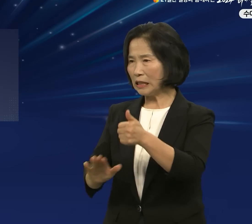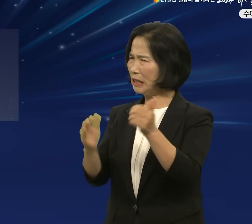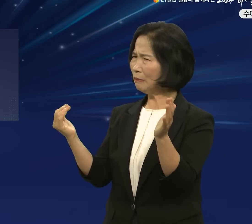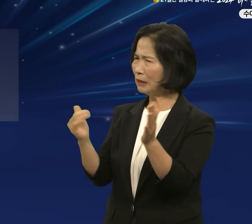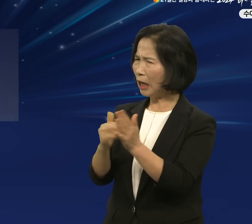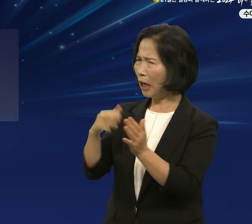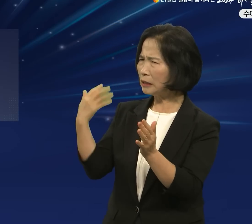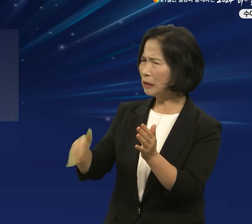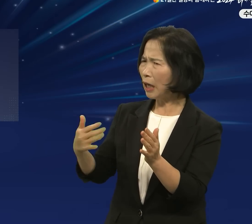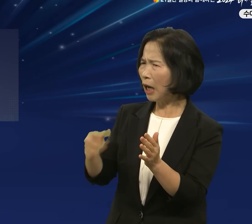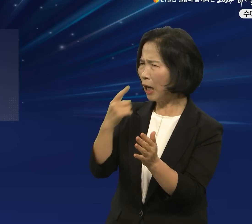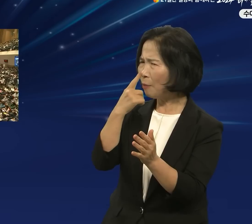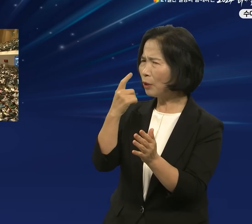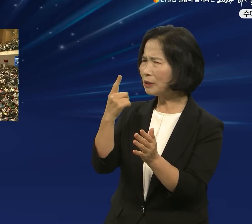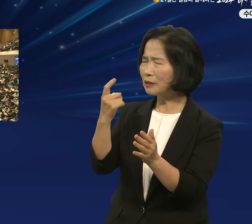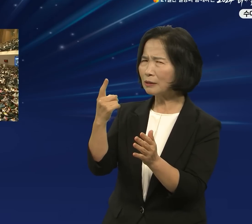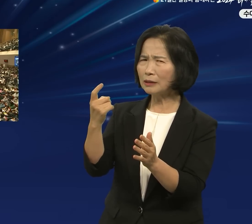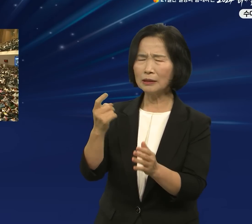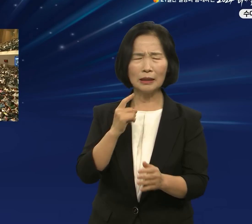멋집니다.